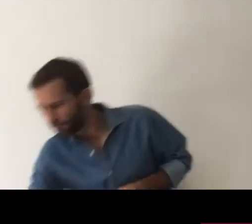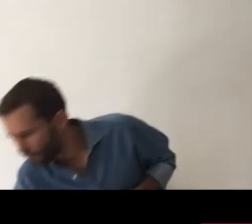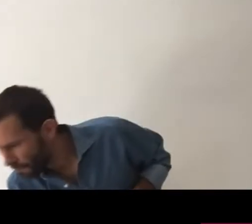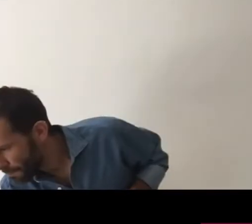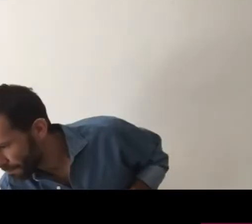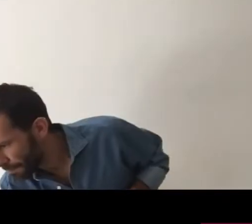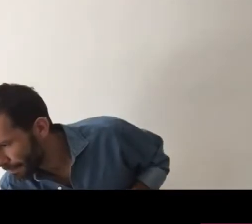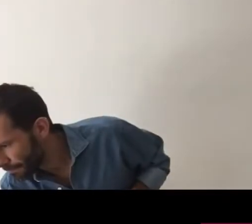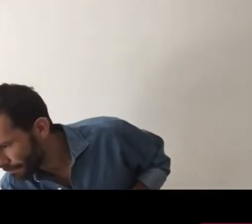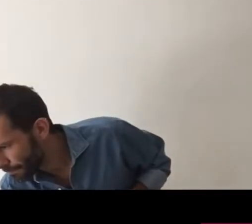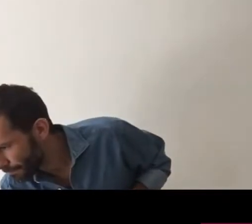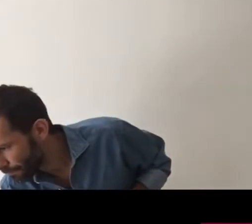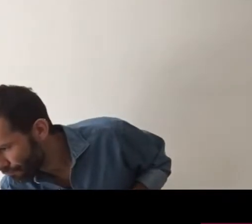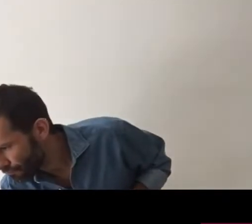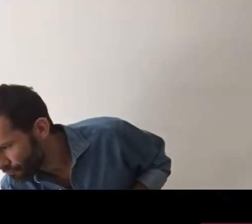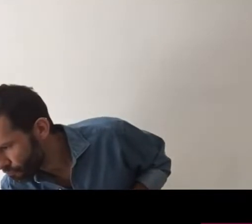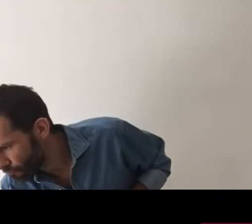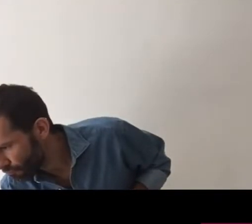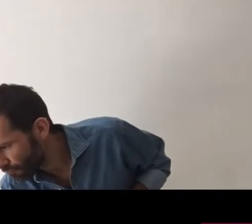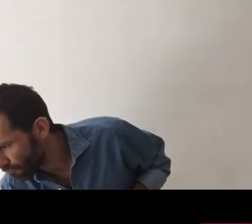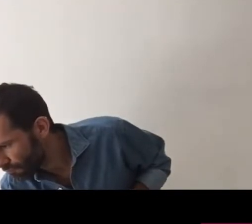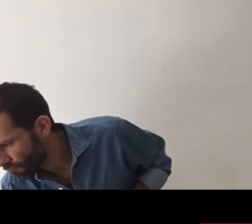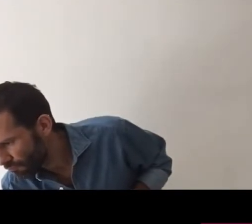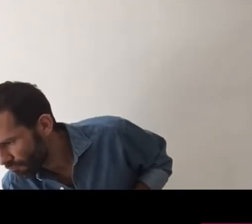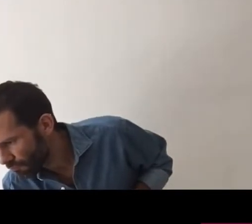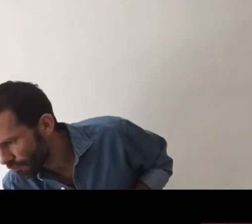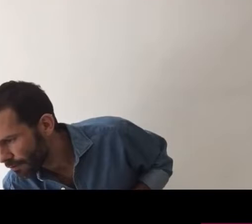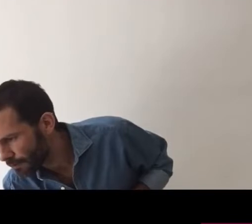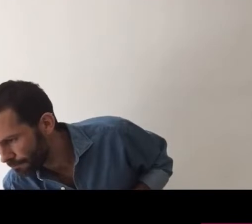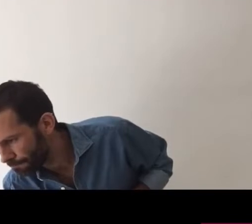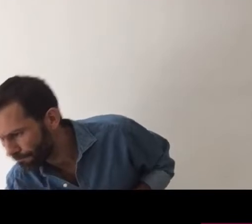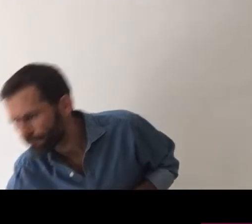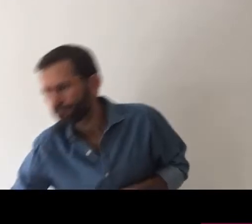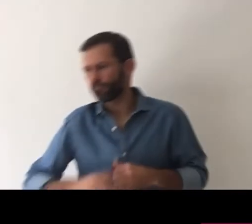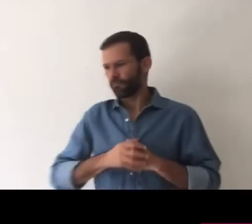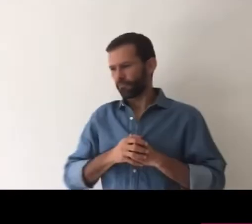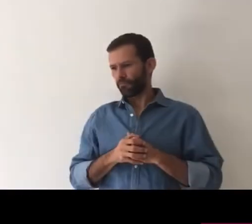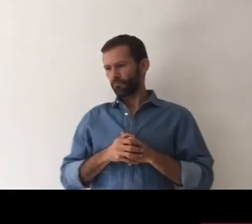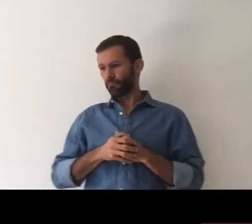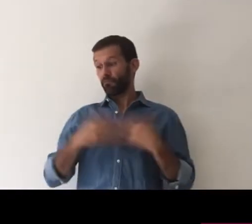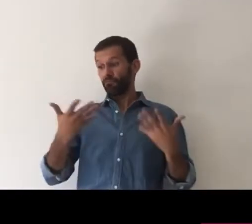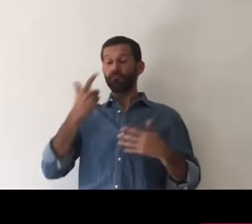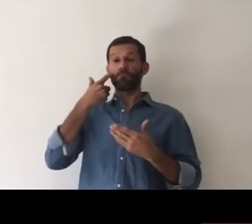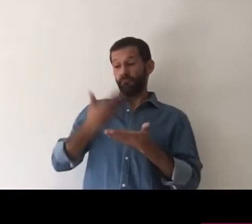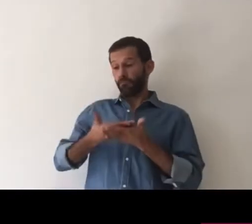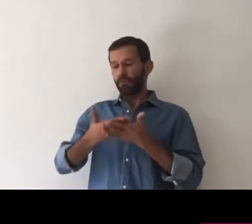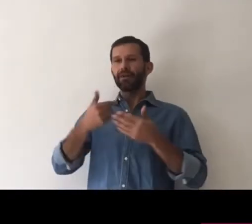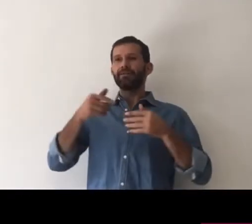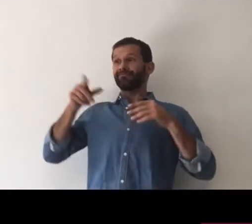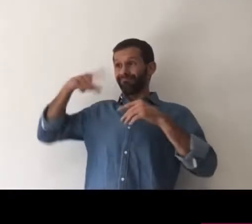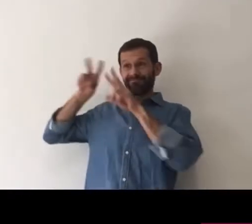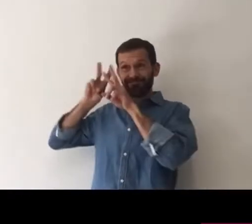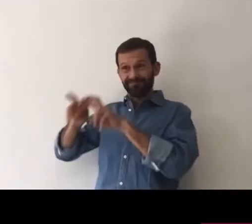metáfora conceptual que nos ayudaba y nos apoyaba en la consecución de esta teoría.